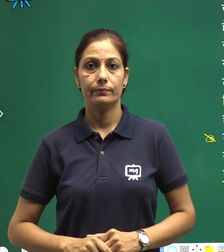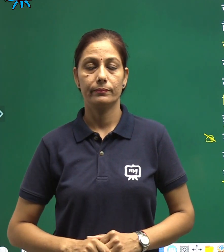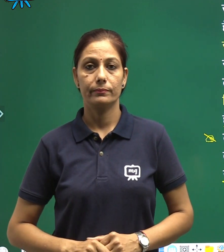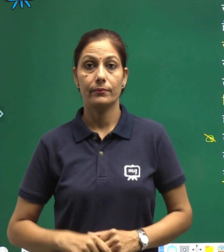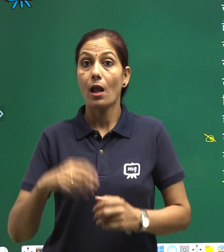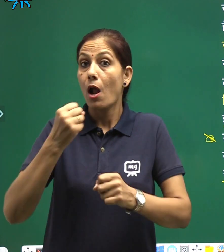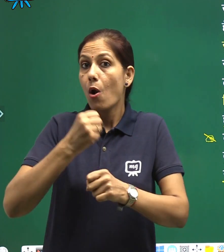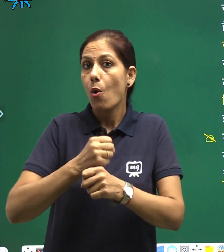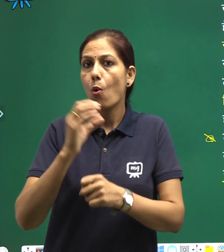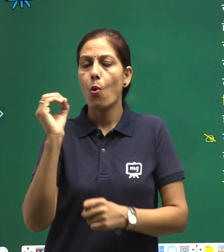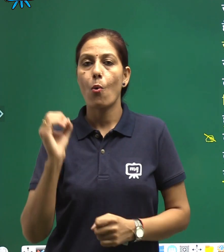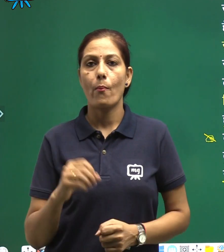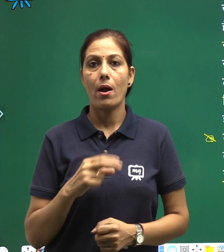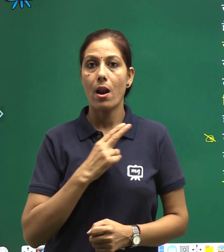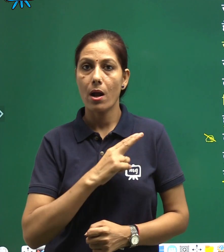गोपाल प्रसाद है।